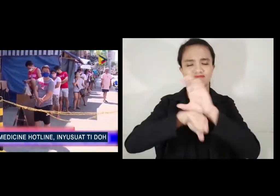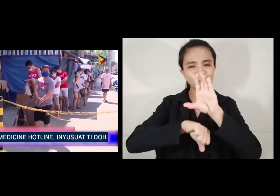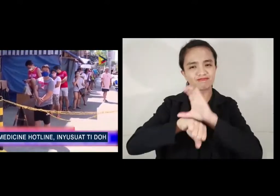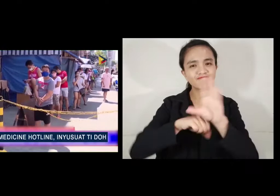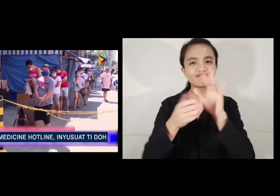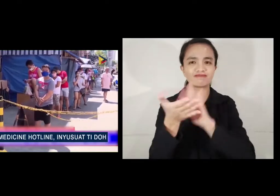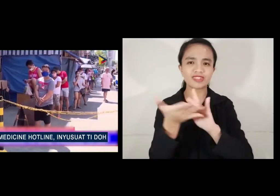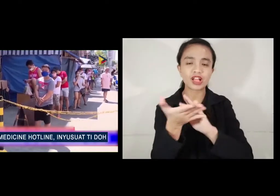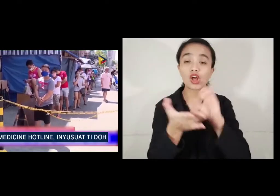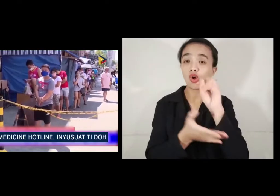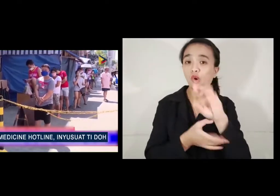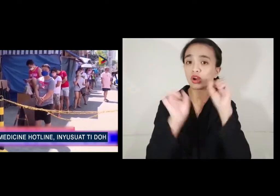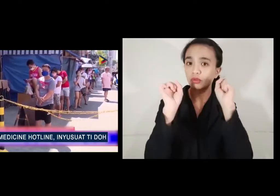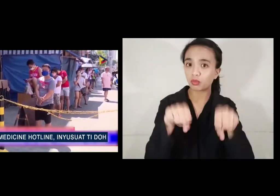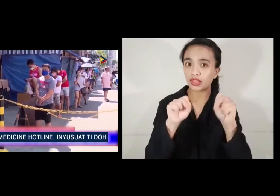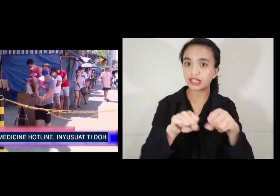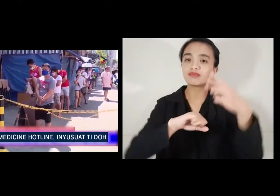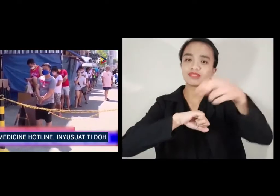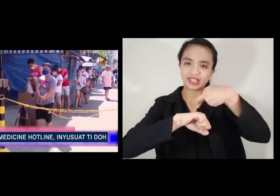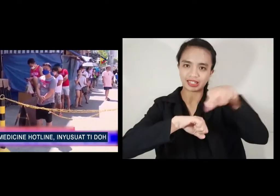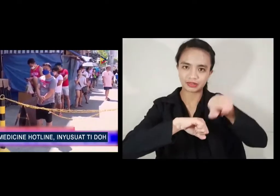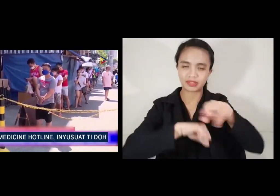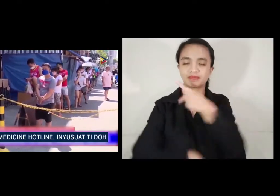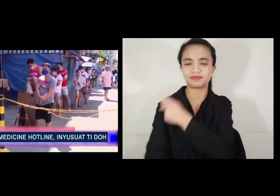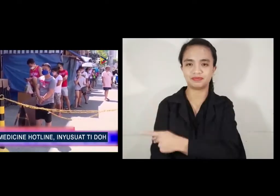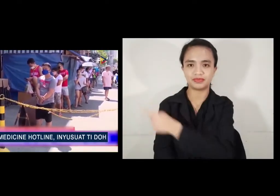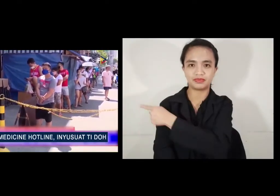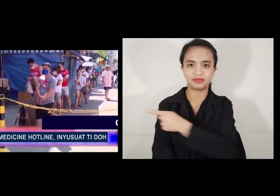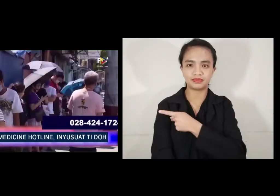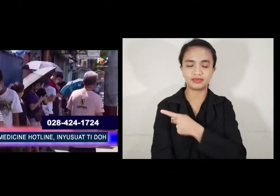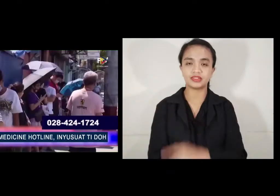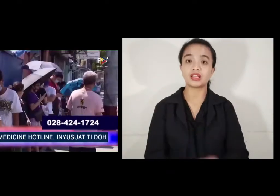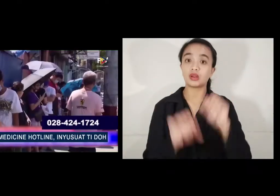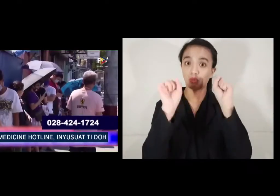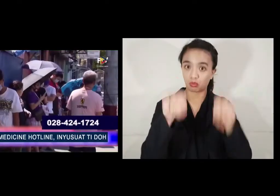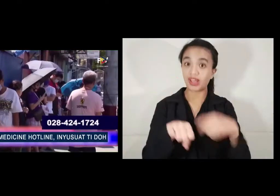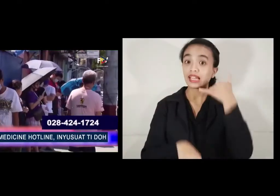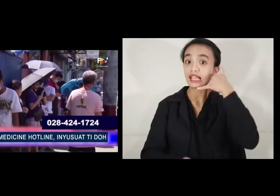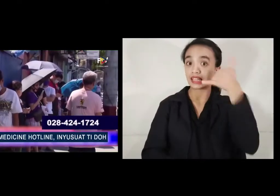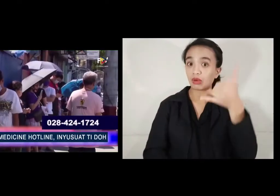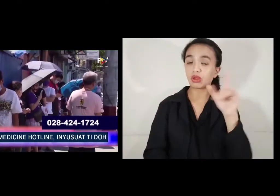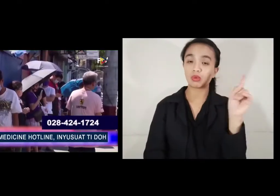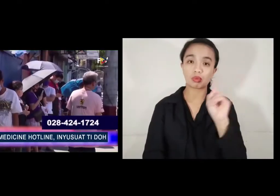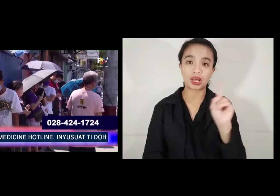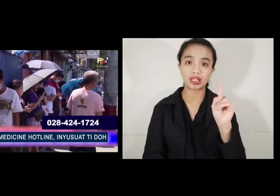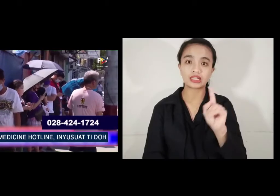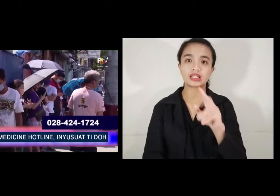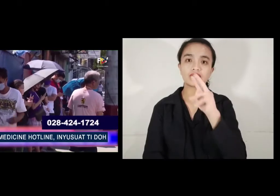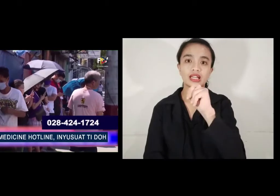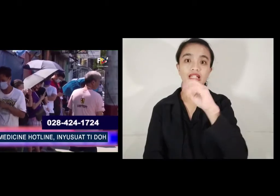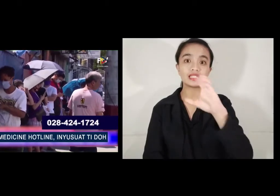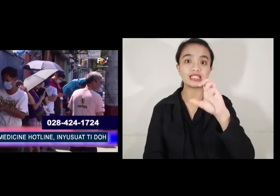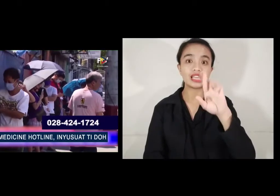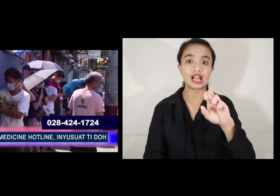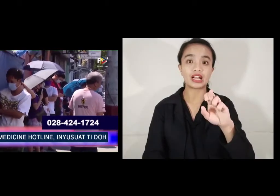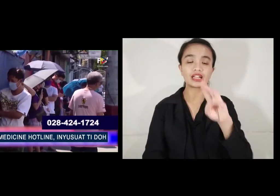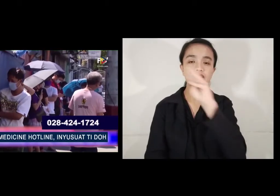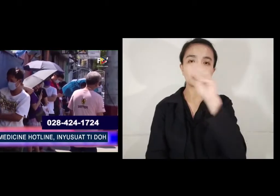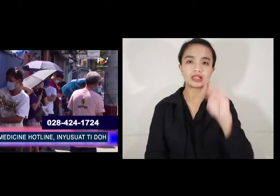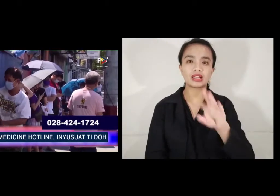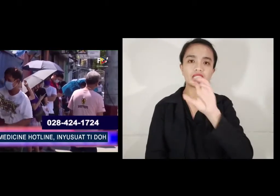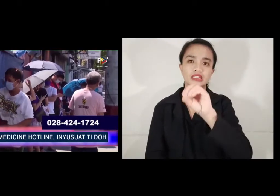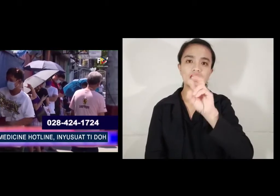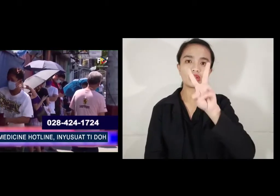consultation wenno mabalin a maikkan iti referral ti maysa a pasyente. Mabalin at tawagan dagiti residente ti NCRT hotline number